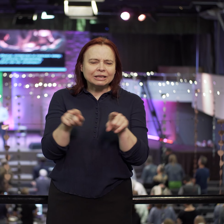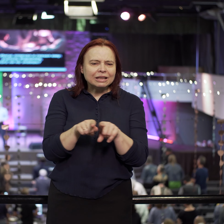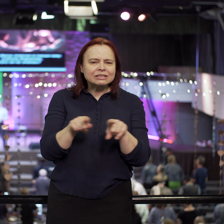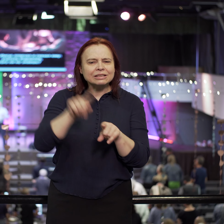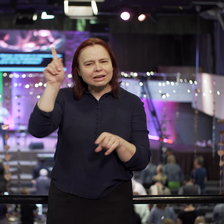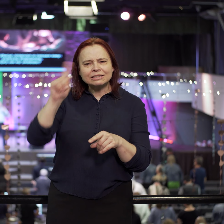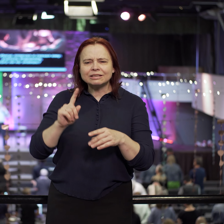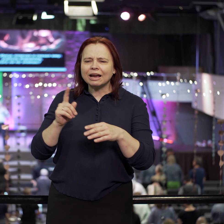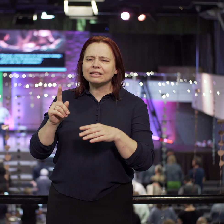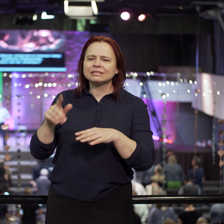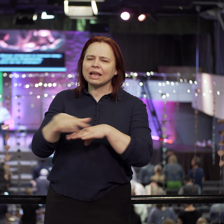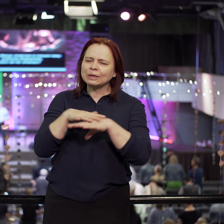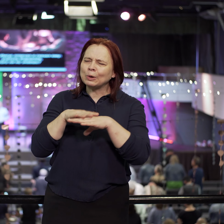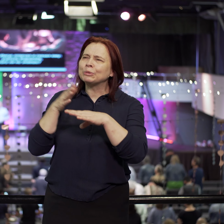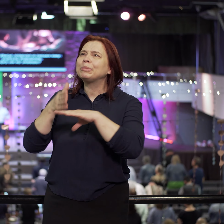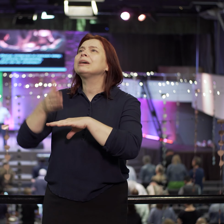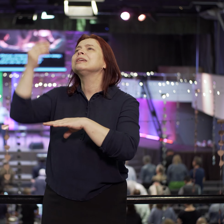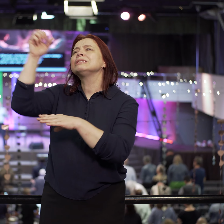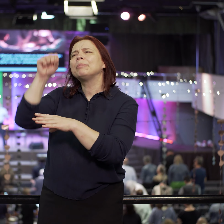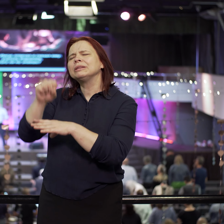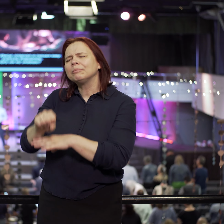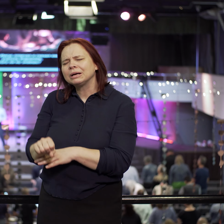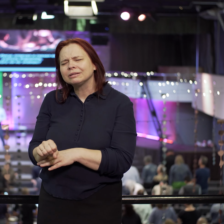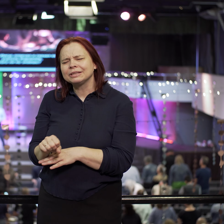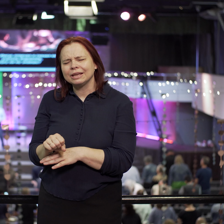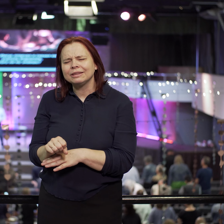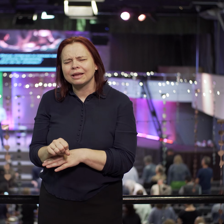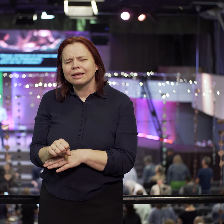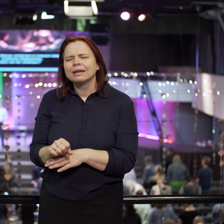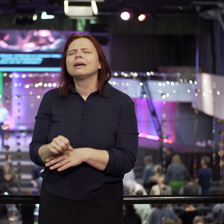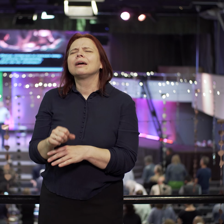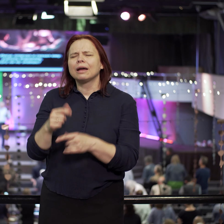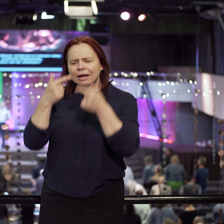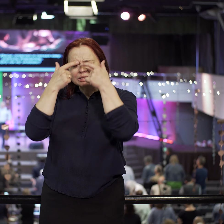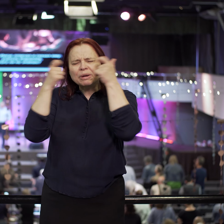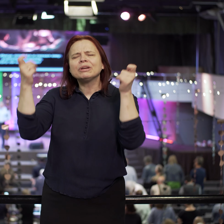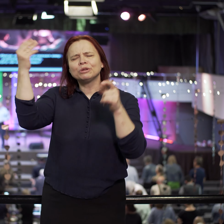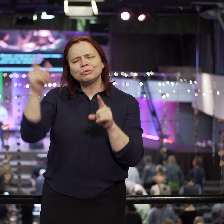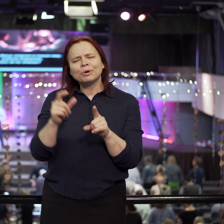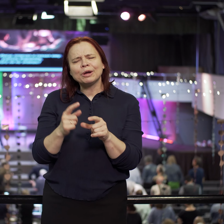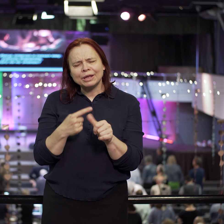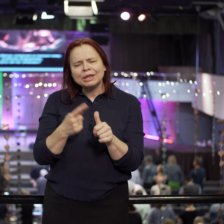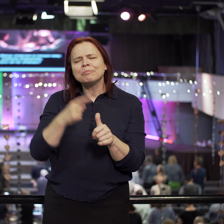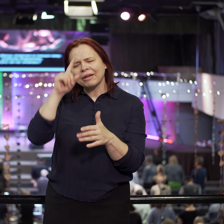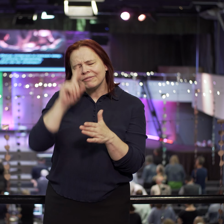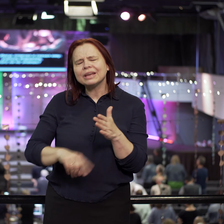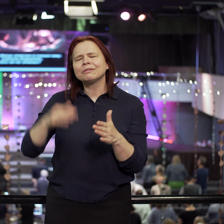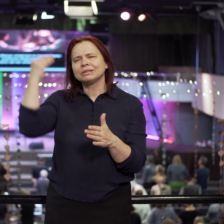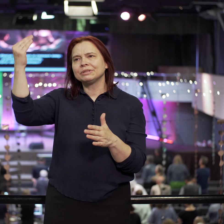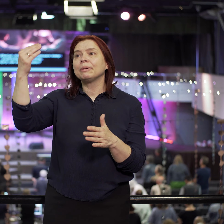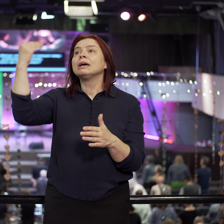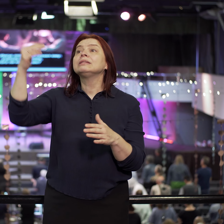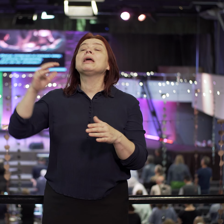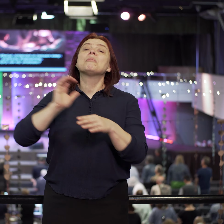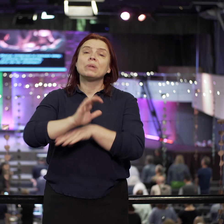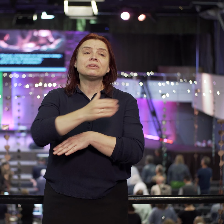поклонение, исповедовать Твое имя, веровать в Тебя. Господь, тогда Ты посылаешь в нашу жизнь